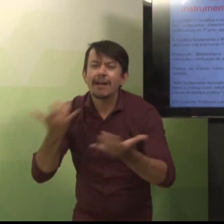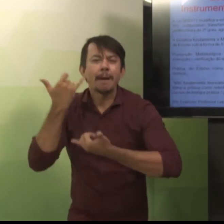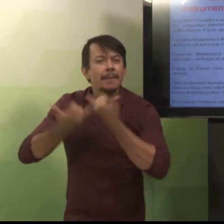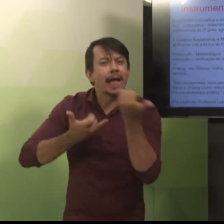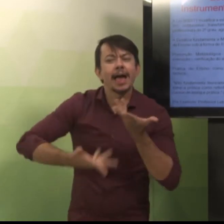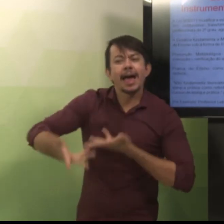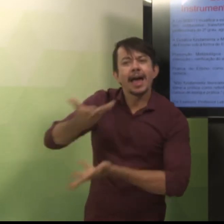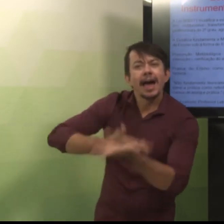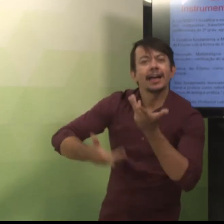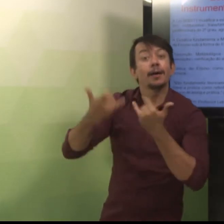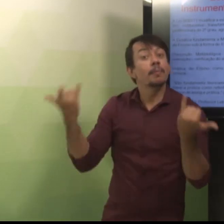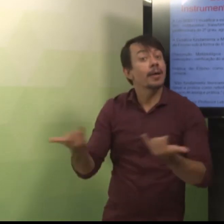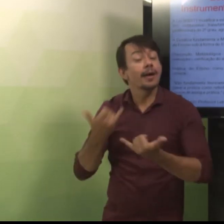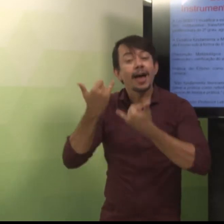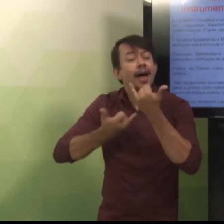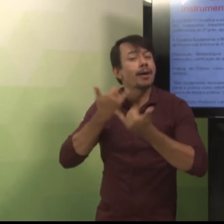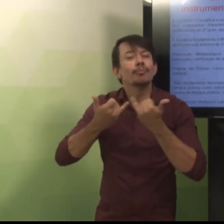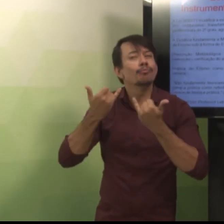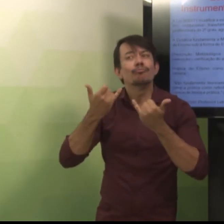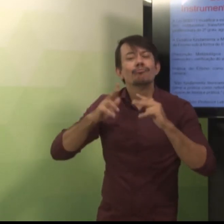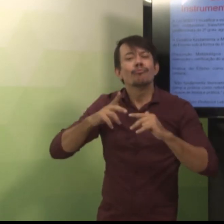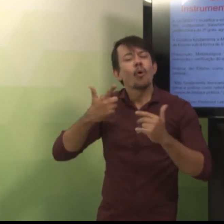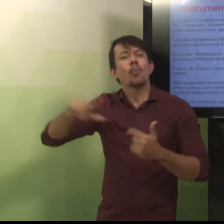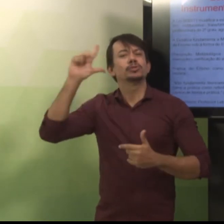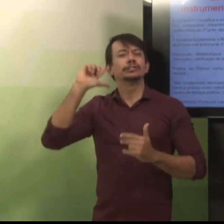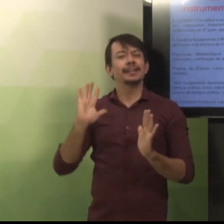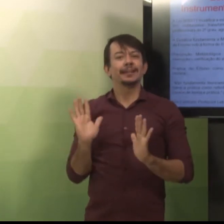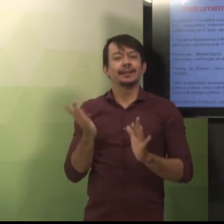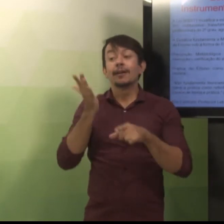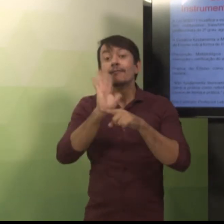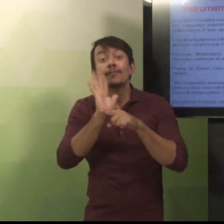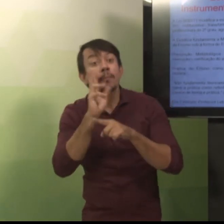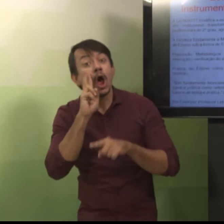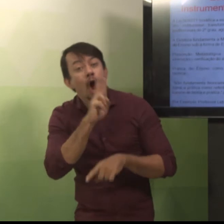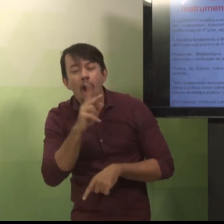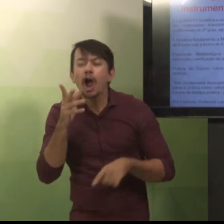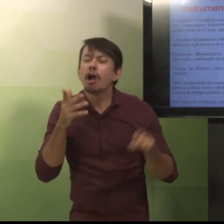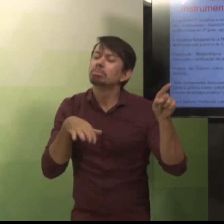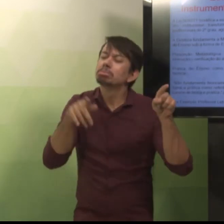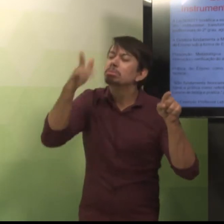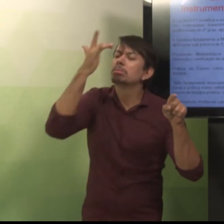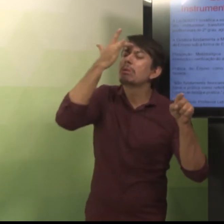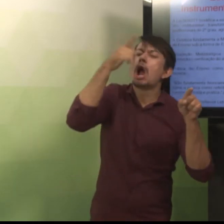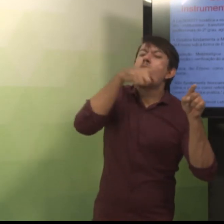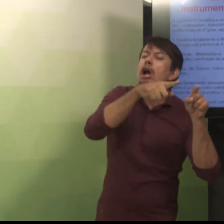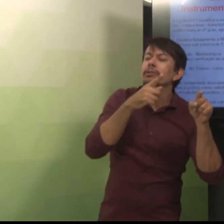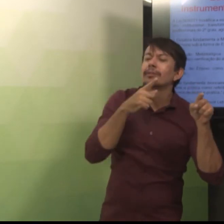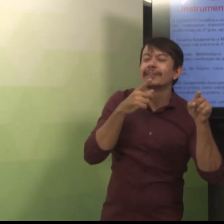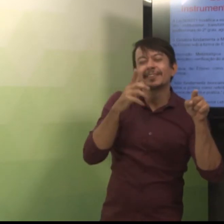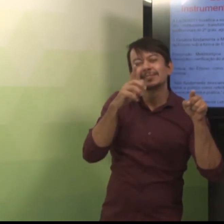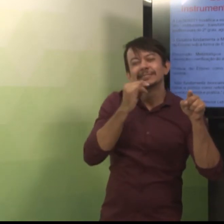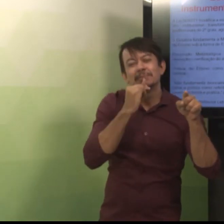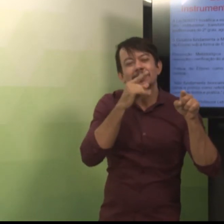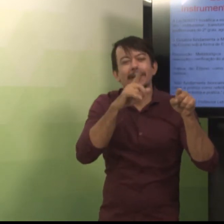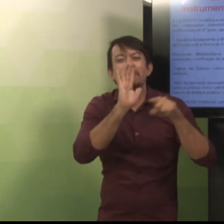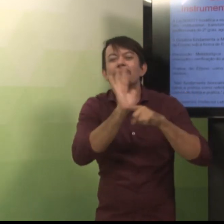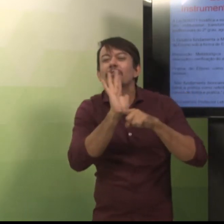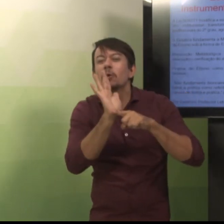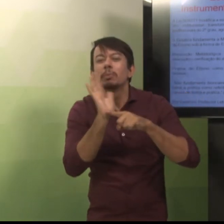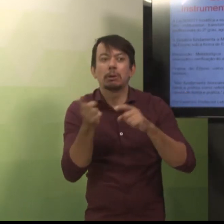não. Eu tenho que interagir com ele, ter uma aula lúdica, utilizar vídeos, por exemplo, filmes